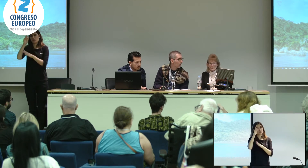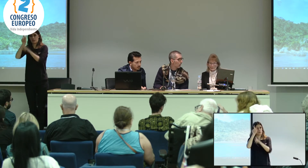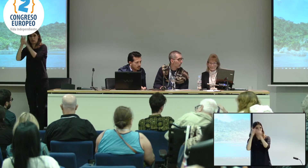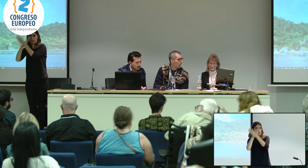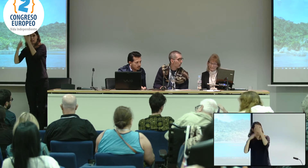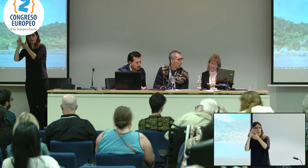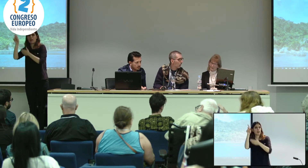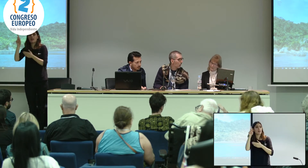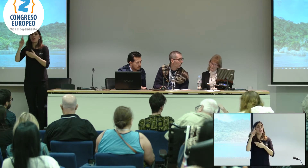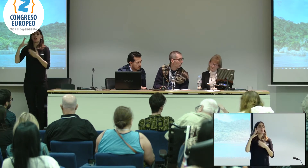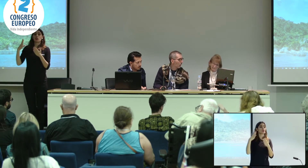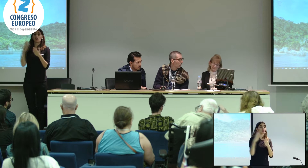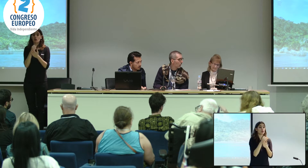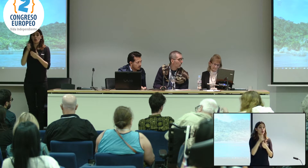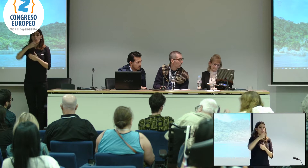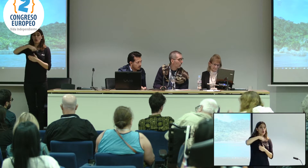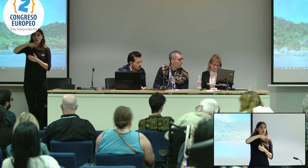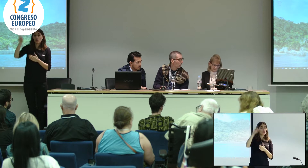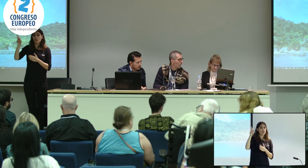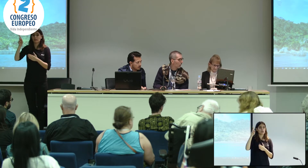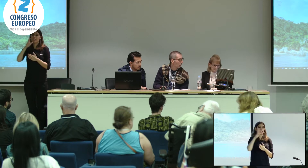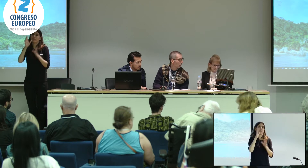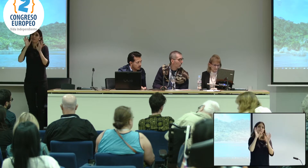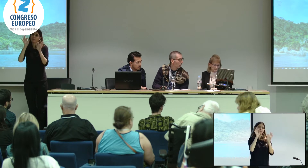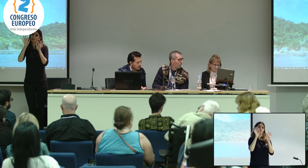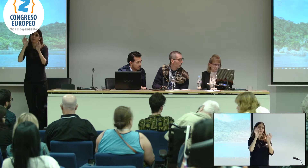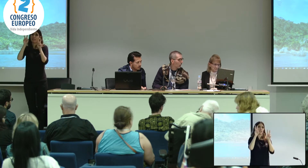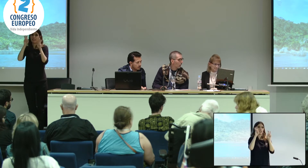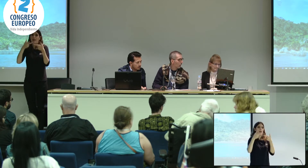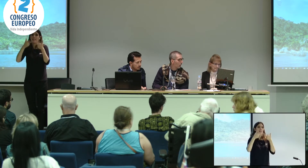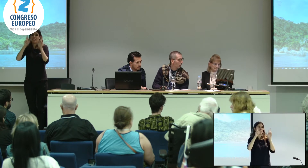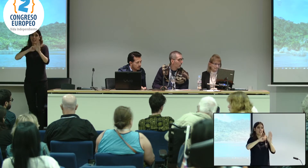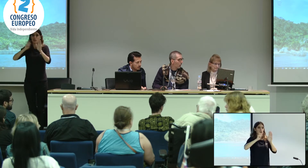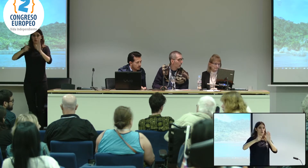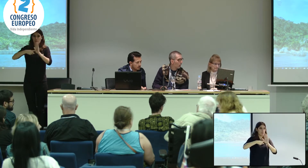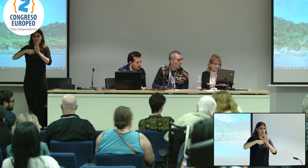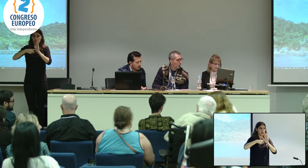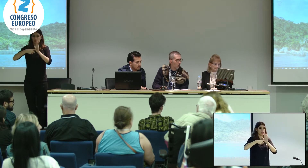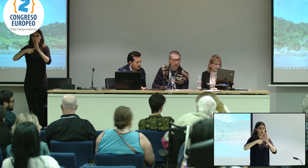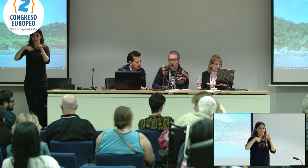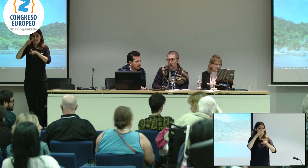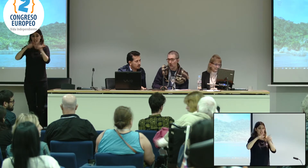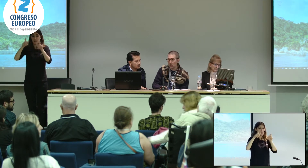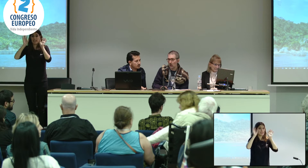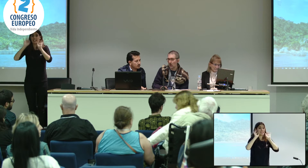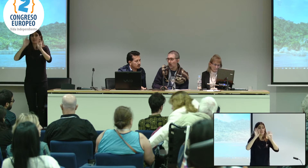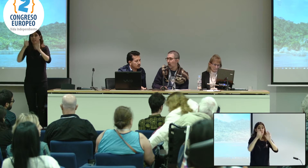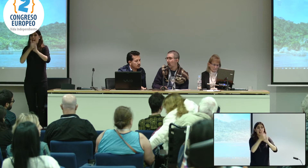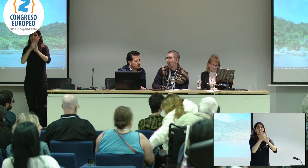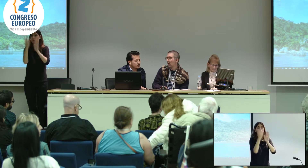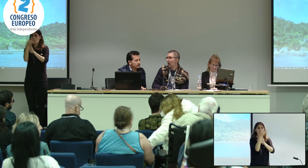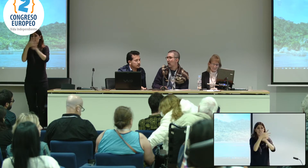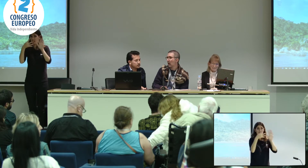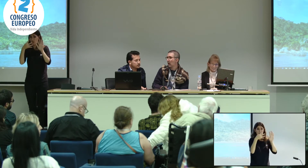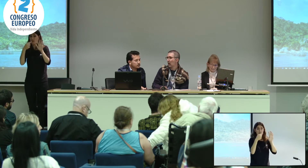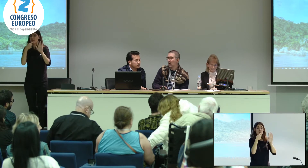Personas con Discapacidad, referidos al pleno ejercicio de las libertades ciudadanas y en especial el artículo 19